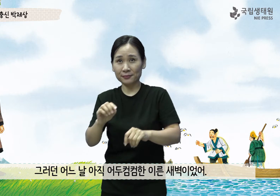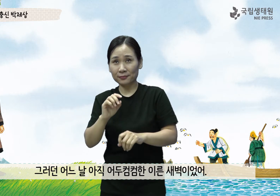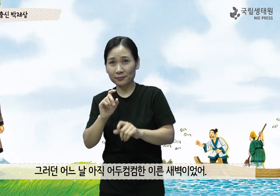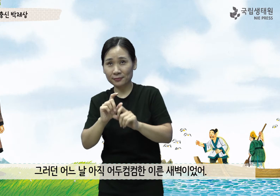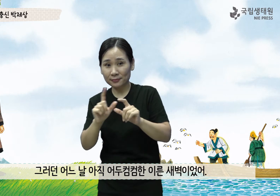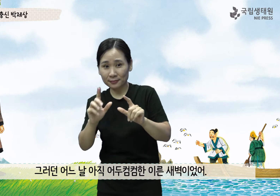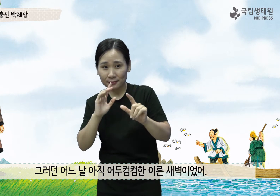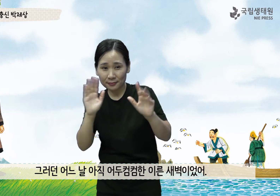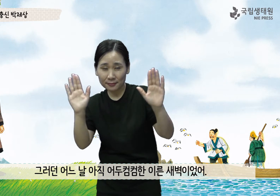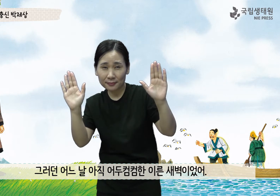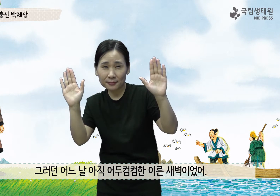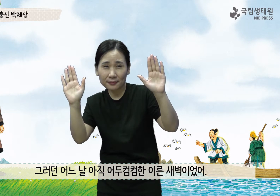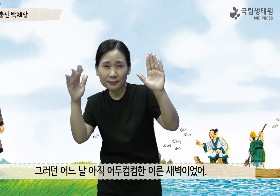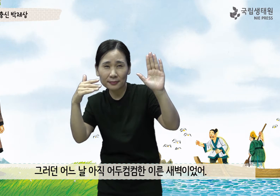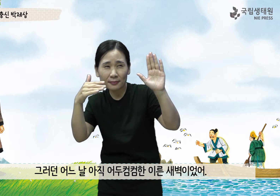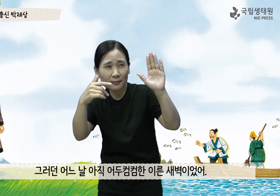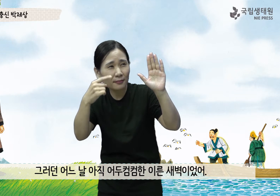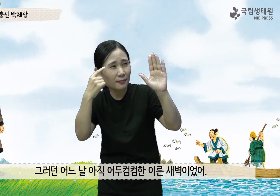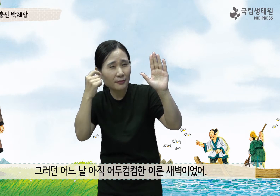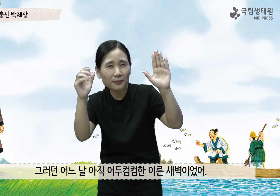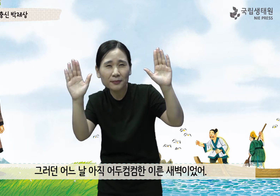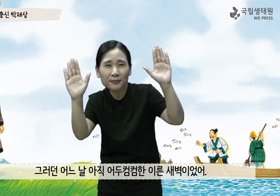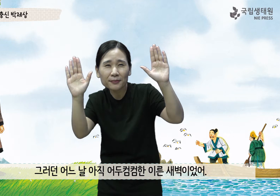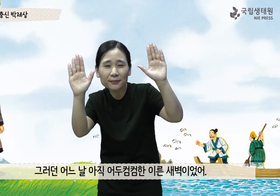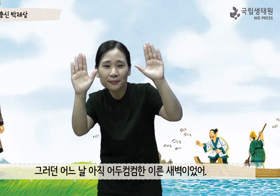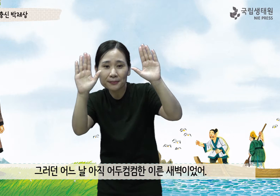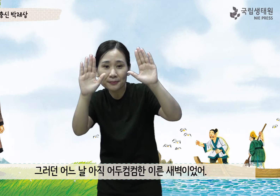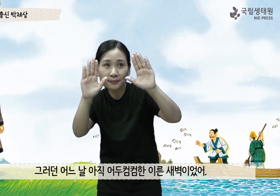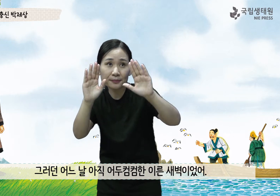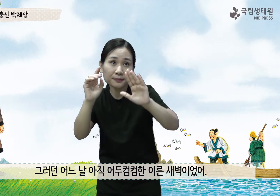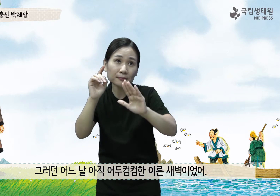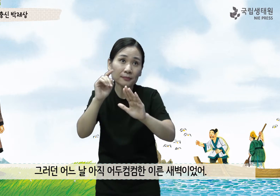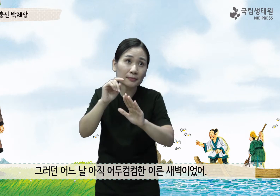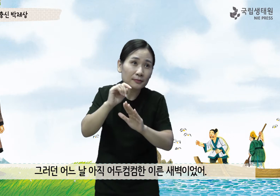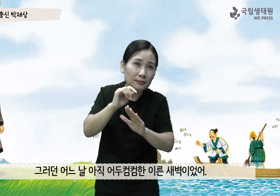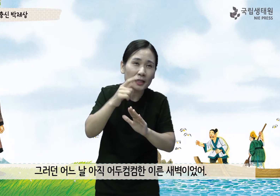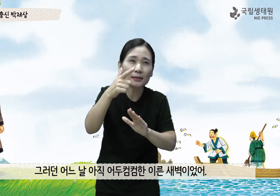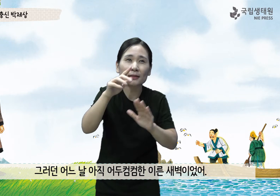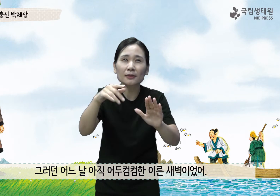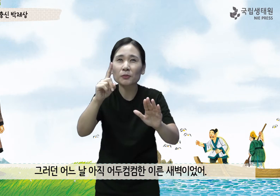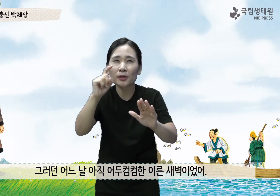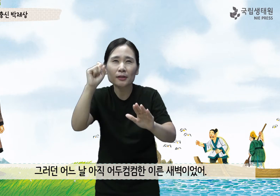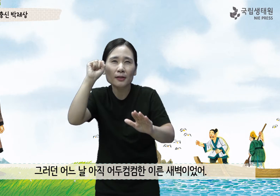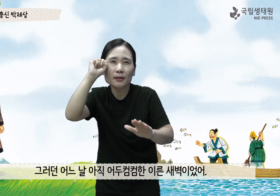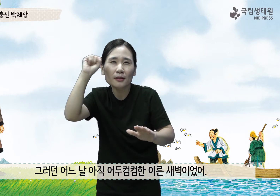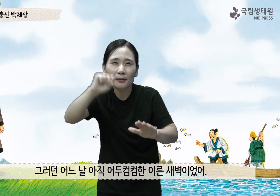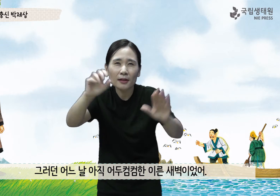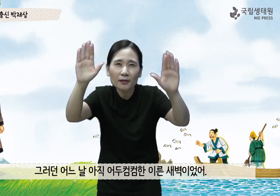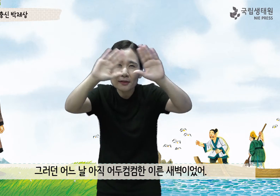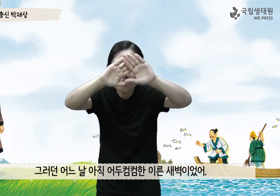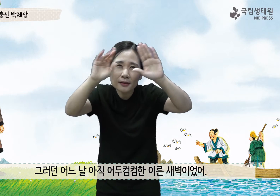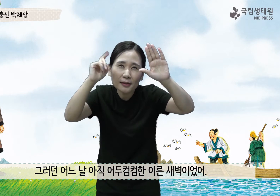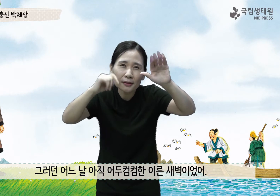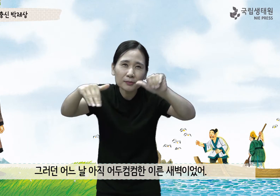그러던 어느 날 아직 어두컴컴한 이른 새벽이었어.